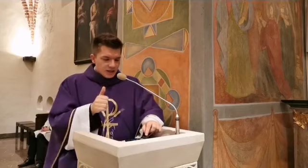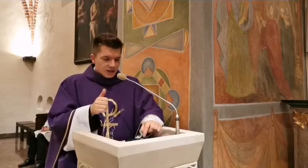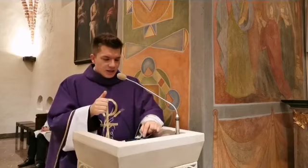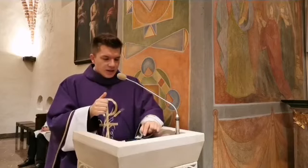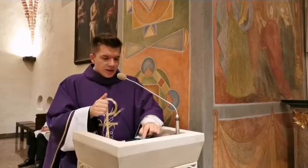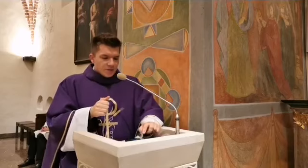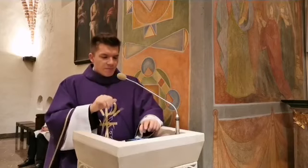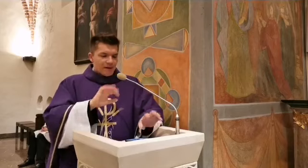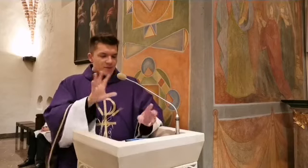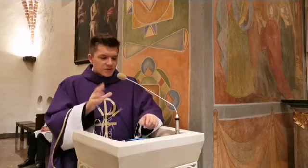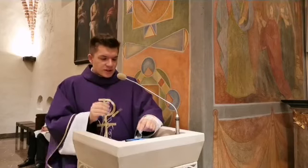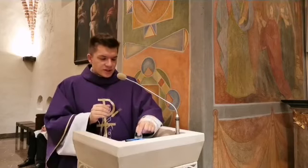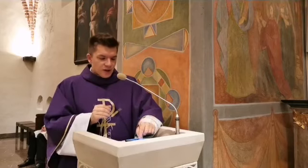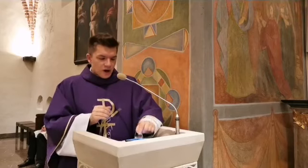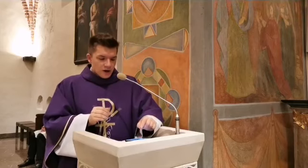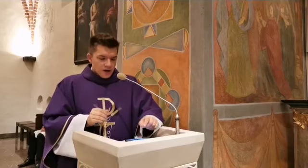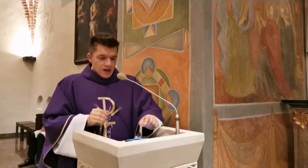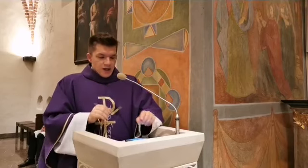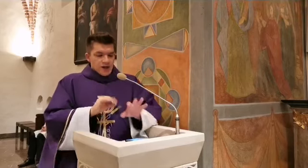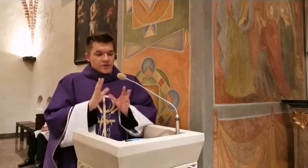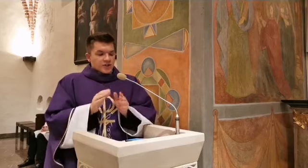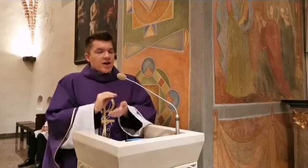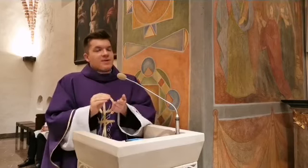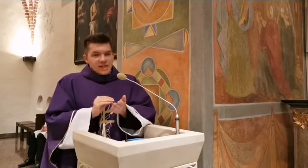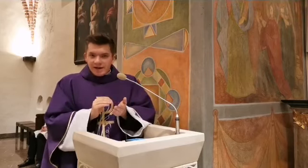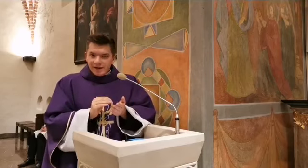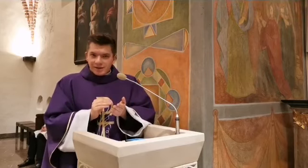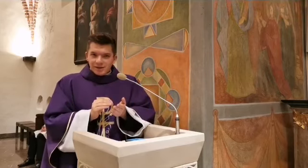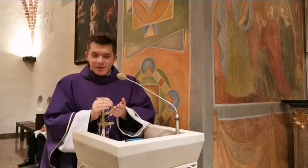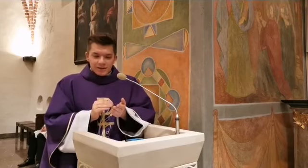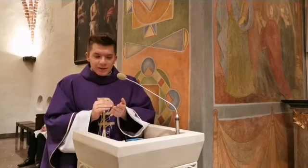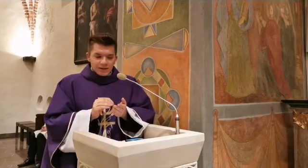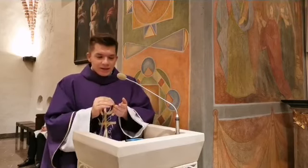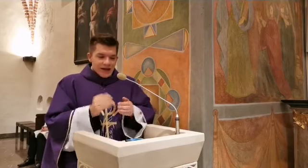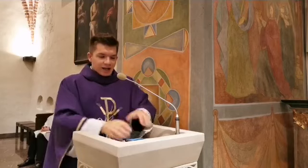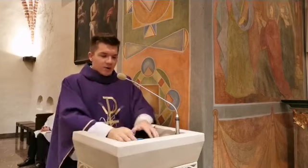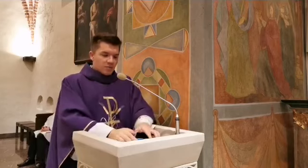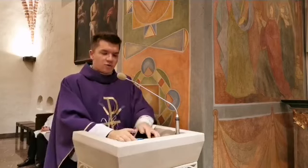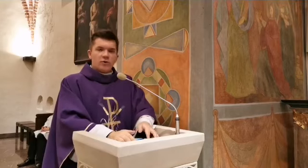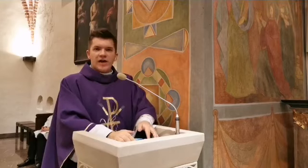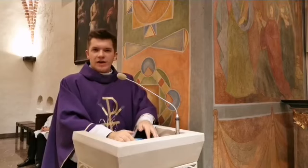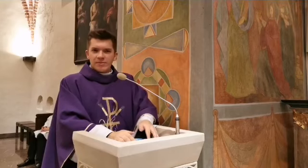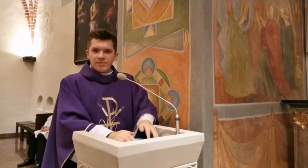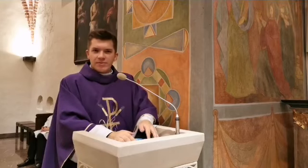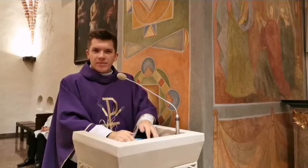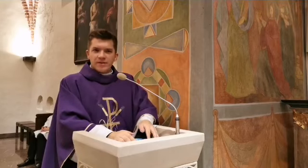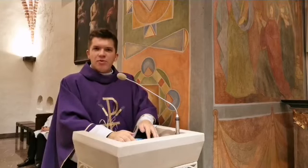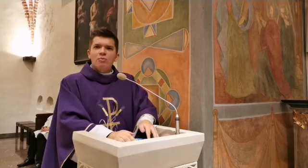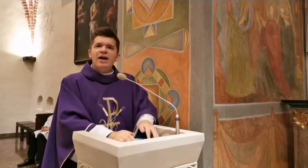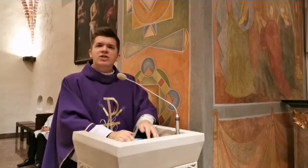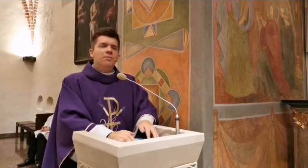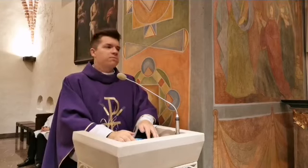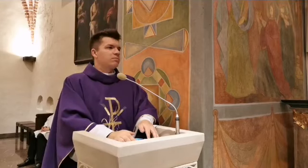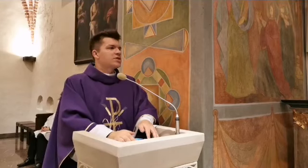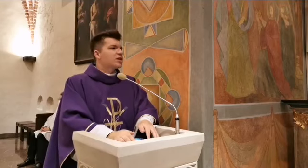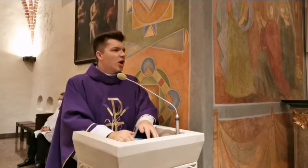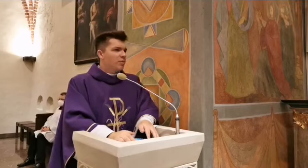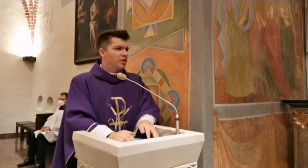Ewangelii mamy wszystko napisane. Jaki on był człowiekiem. Był